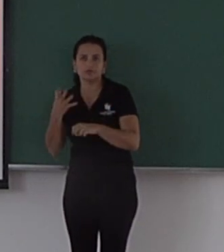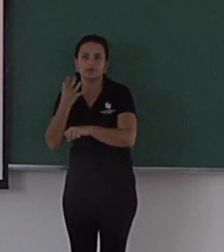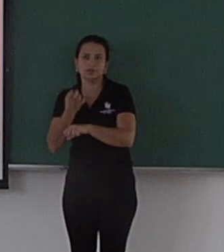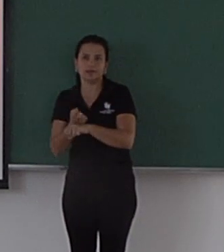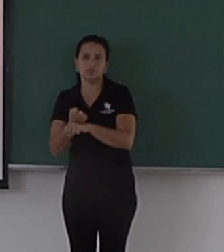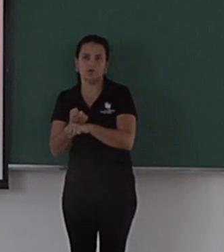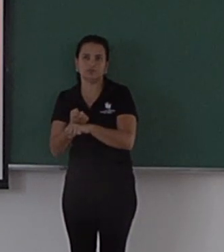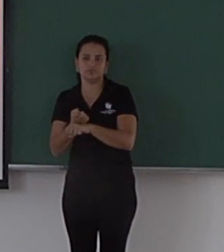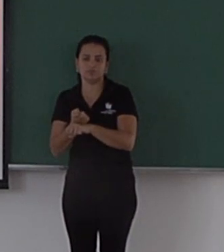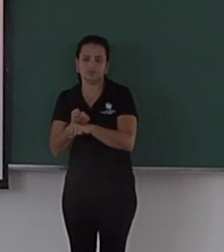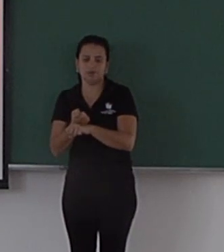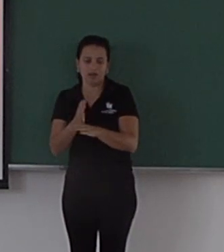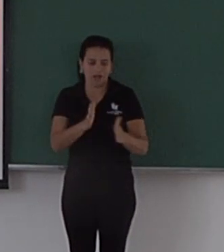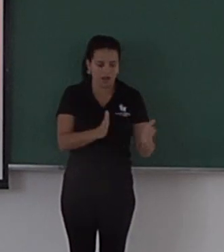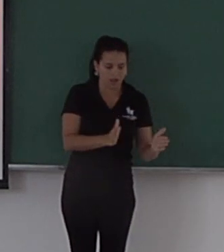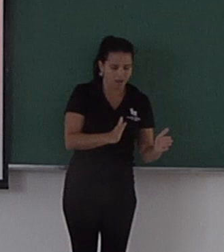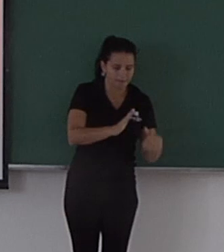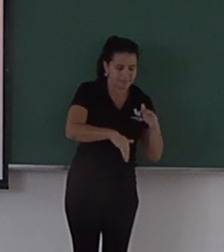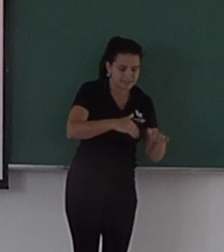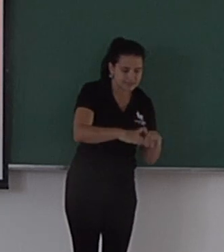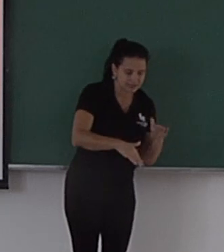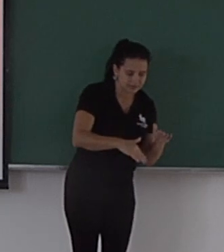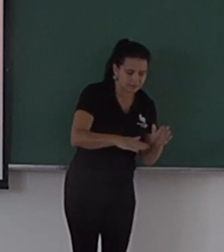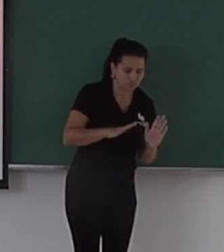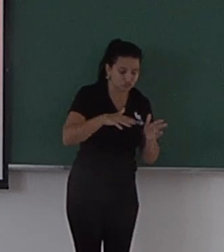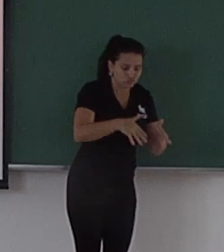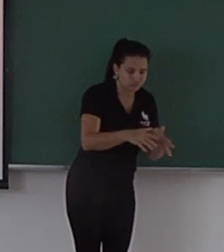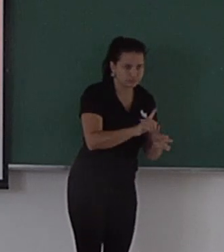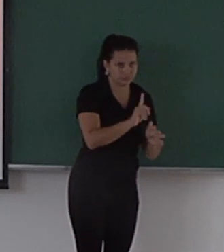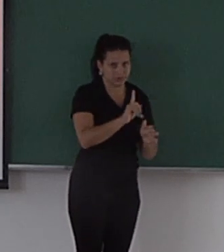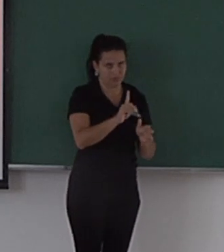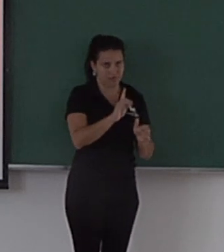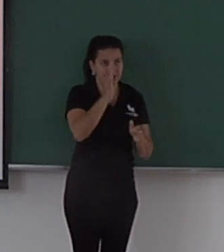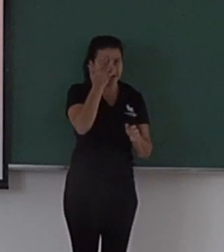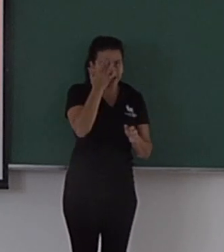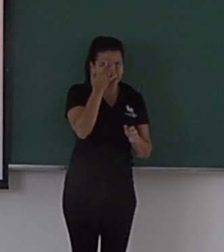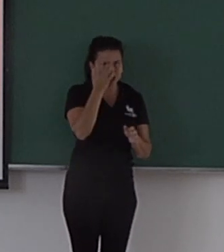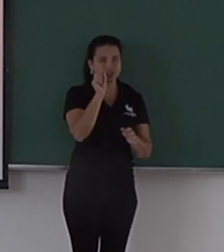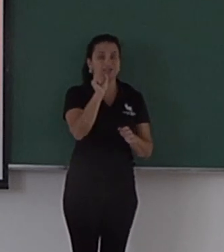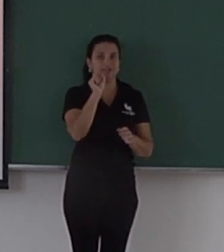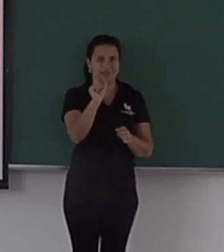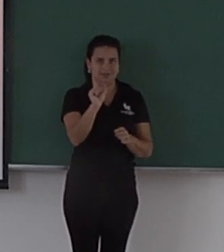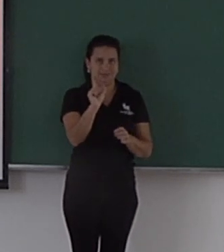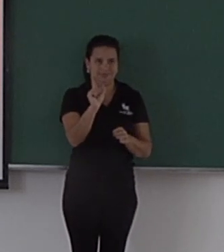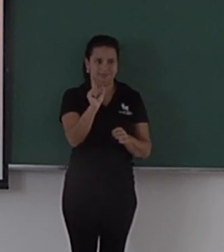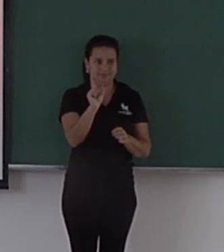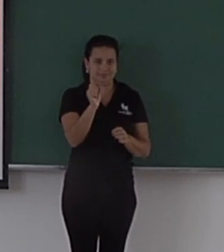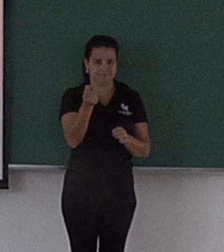lado da piscina. Mas ele não se joga dentro da piscina porque ele tem a ideia, assim como os familiares e